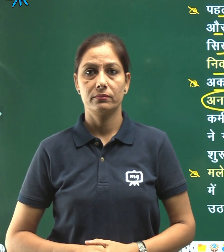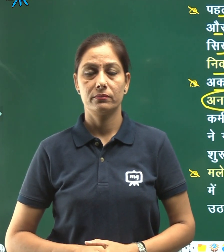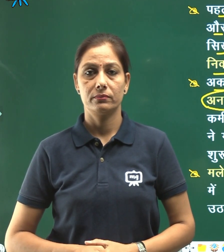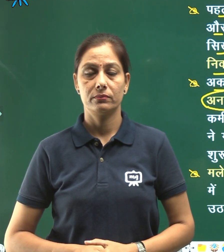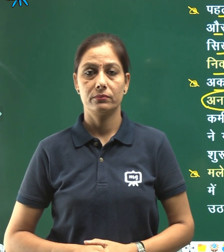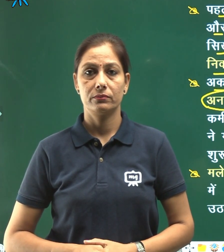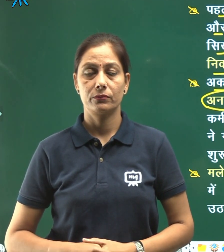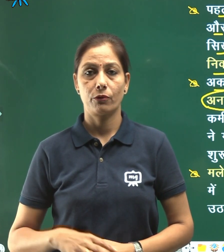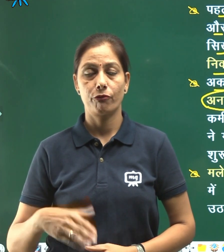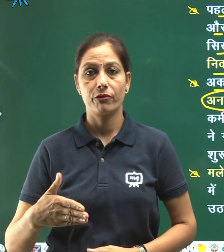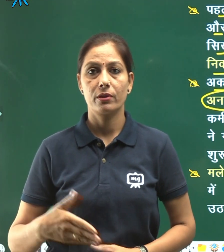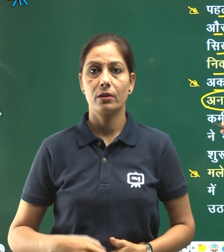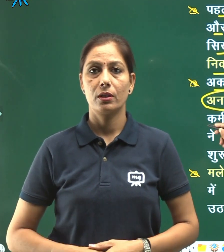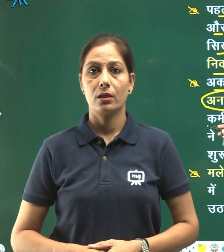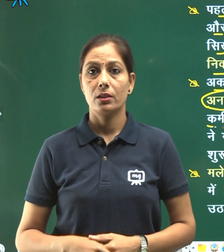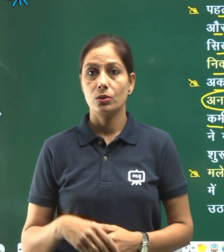फिर अन्न की कमी,